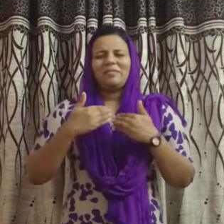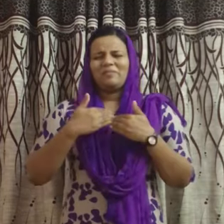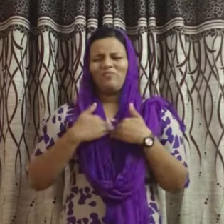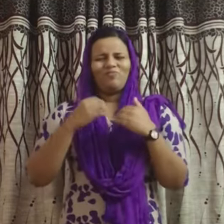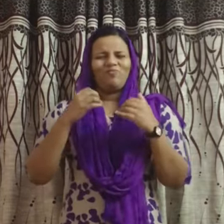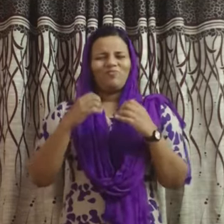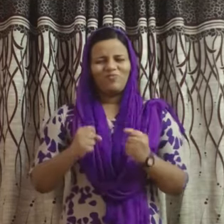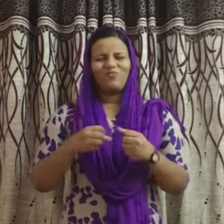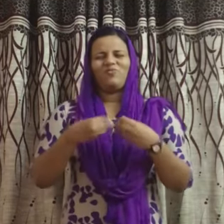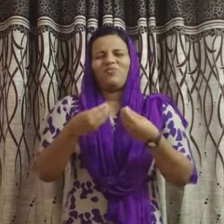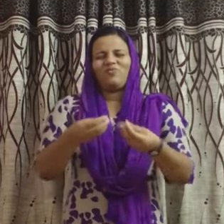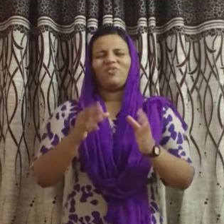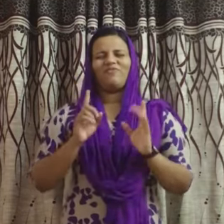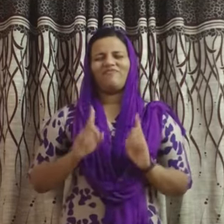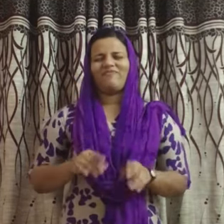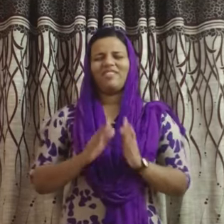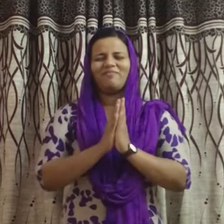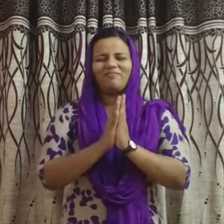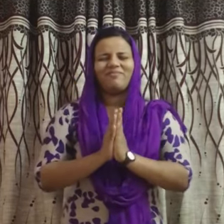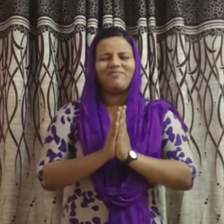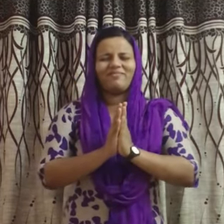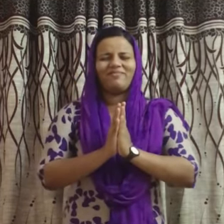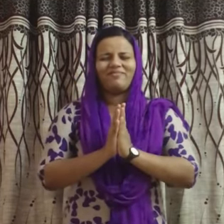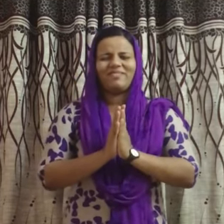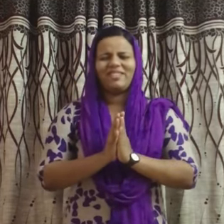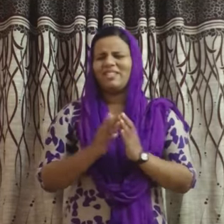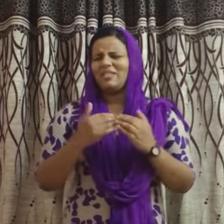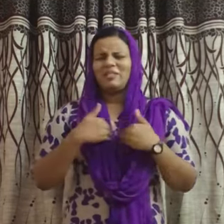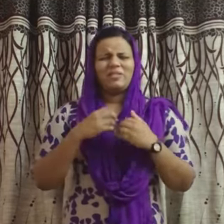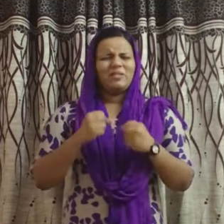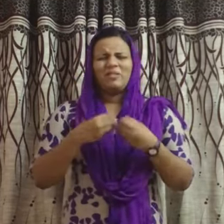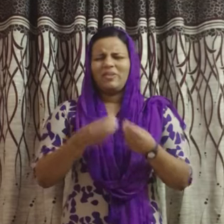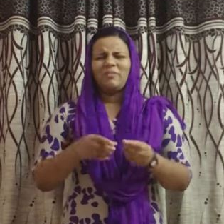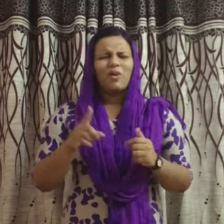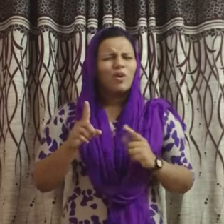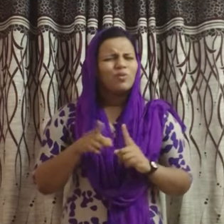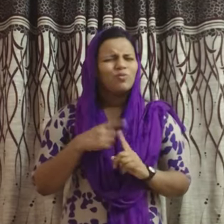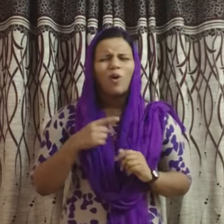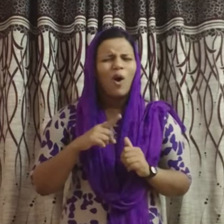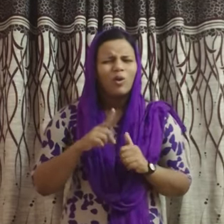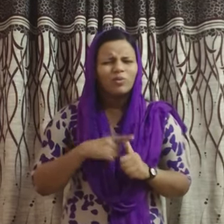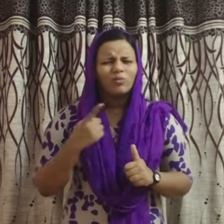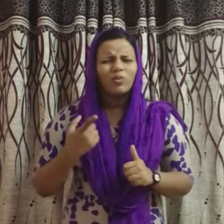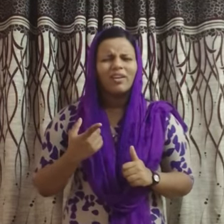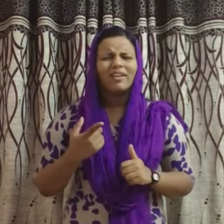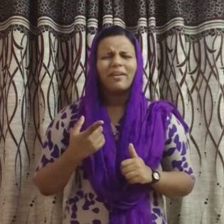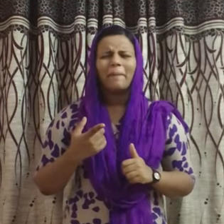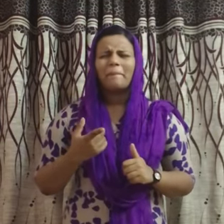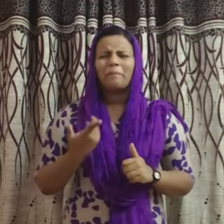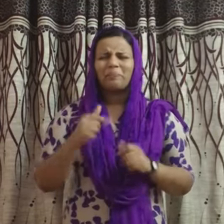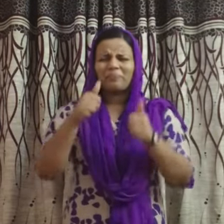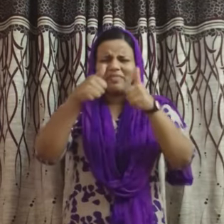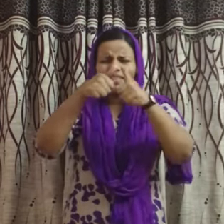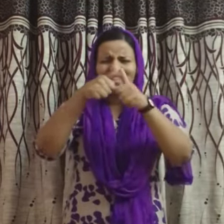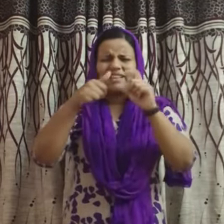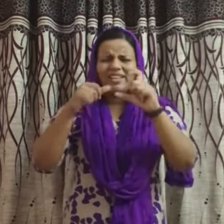പൂർണ്ണ സൗഖ്യമുണ്ടാകട്ടെ, പൂർണ്ണ സൗഖ്യമുണ്ടാകട്ടെ, പൂർണ്ണ സൗഖ്യമുണ്ടാകട്ടെ. അതുകൂടാതെ കർത്താവേ, അമേൻ, അമേൻ, അസിഡിറ്റിയാൽ